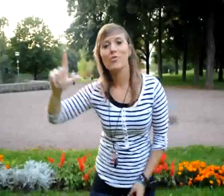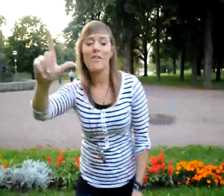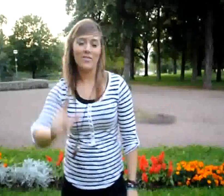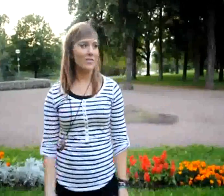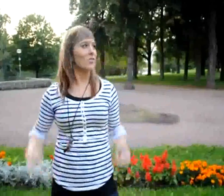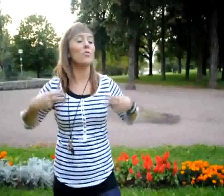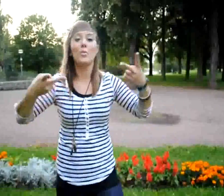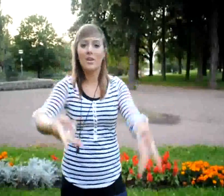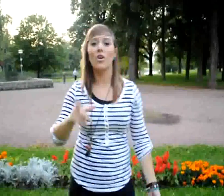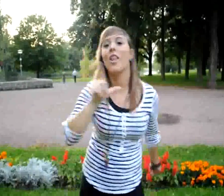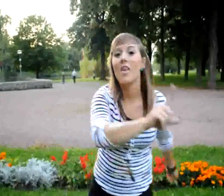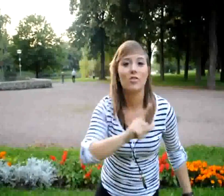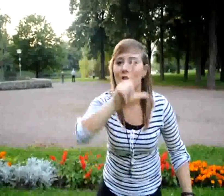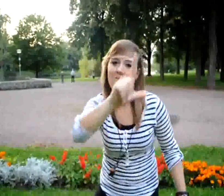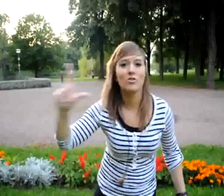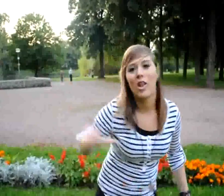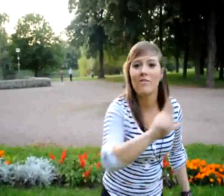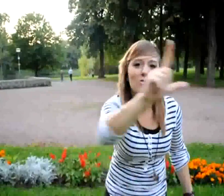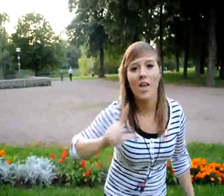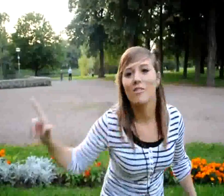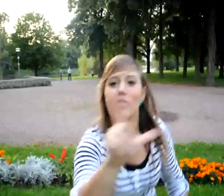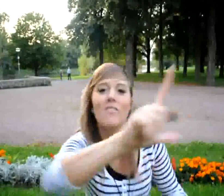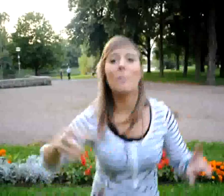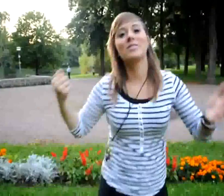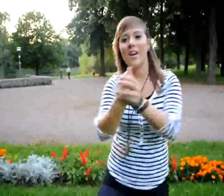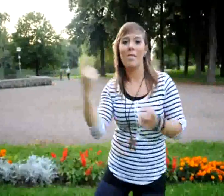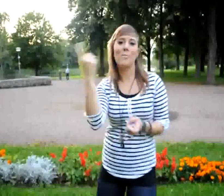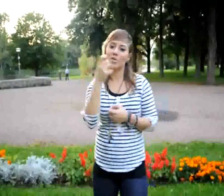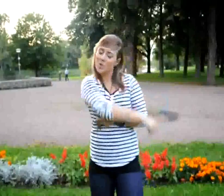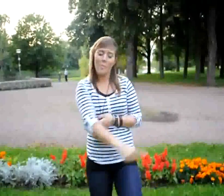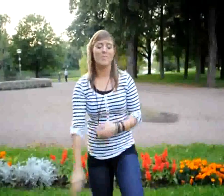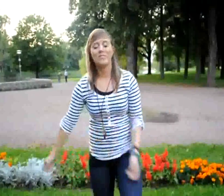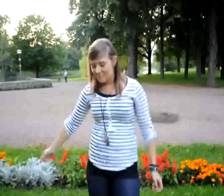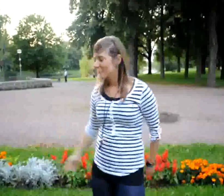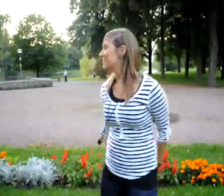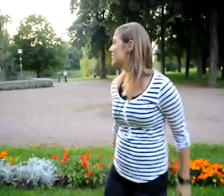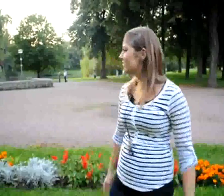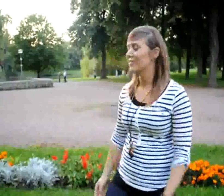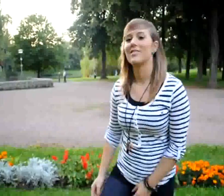Level. Spring von Level zu Level zu Level. Bis der Endboss kommt.